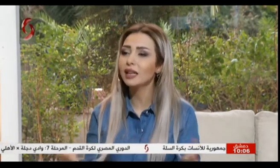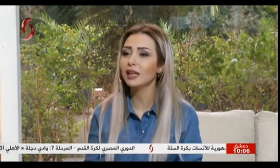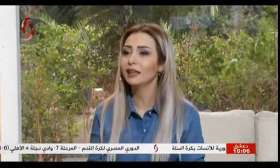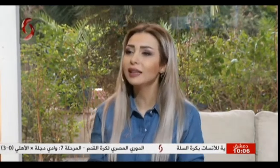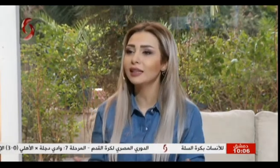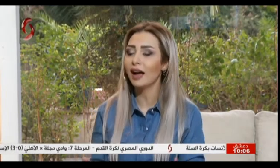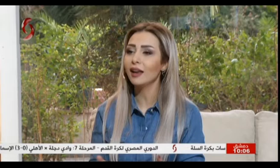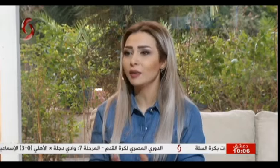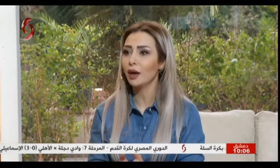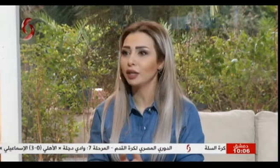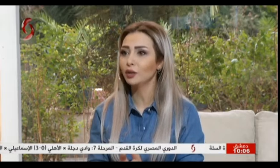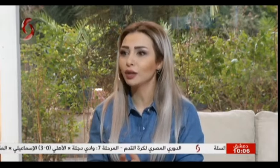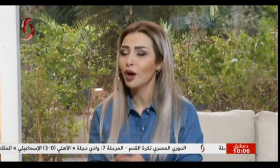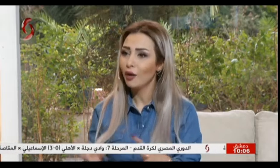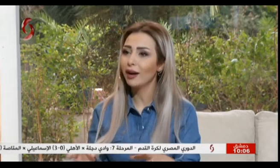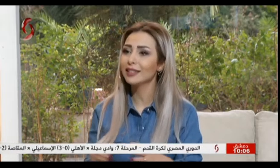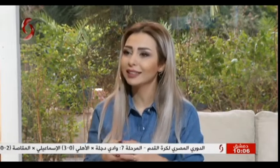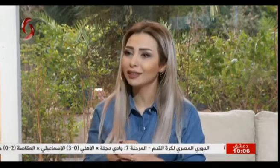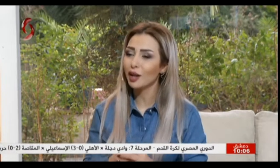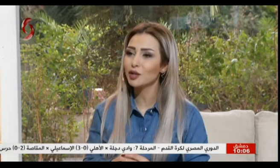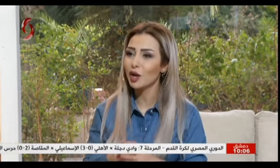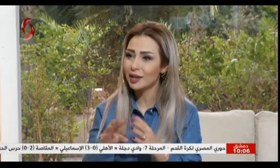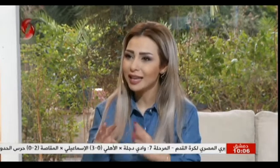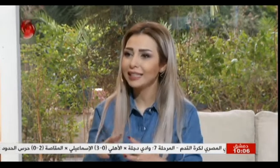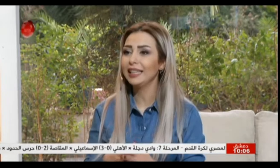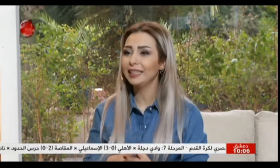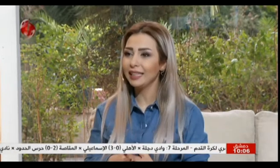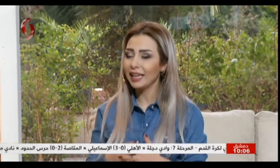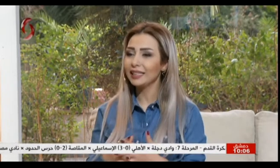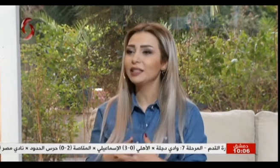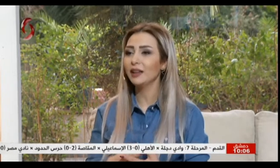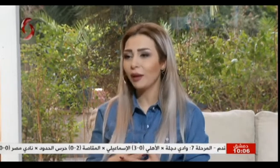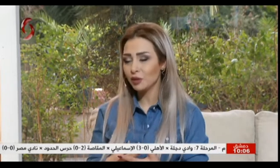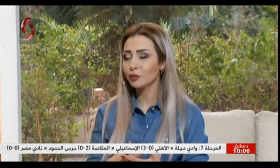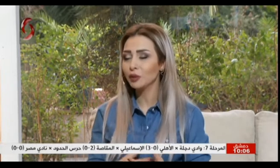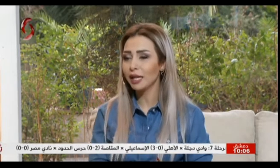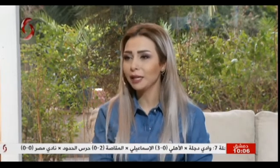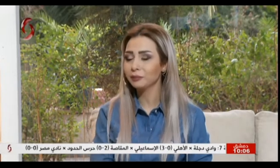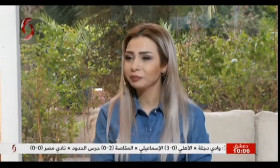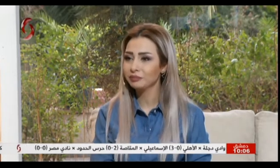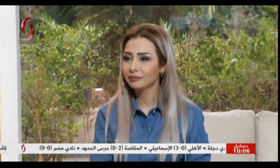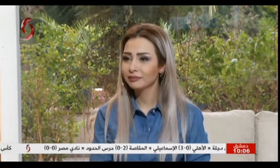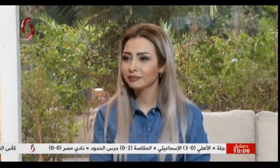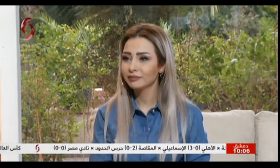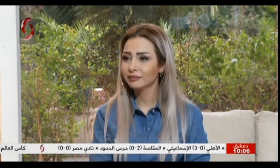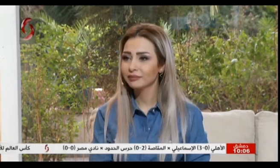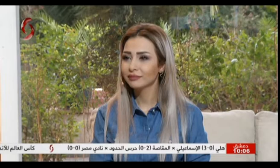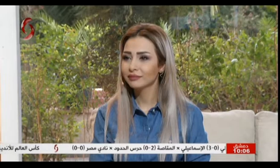لتوجهي رسالة لكل العالم اللي عم يحضروكي، وخاصة الأشخاص يلي أكيد عم يشوفونا هلا؟